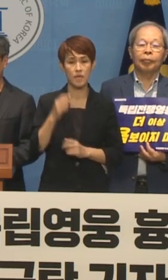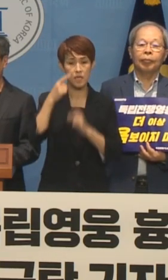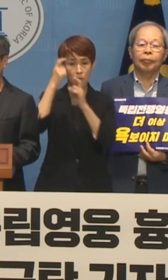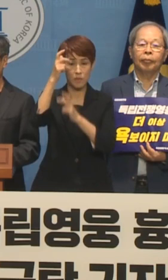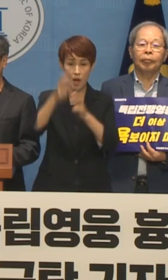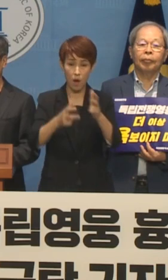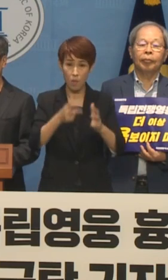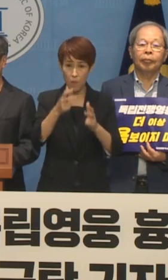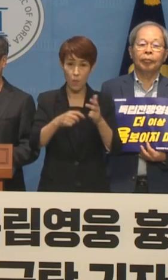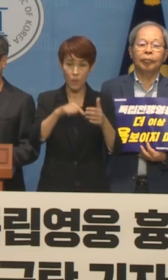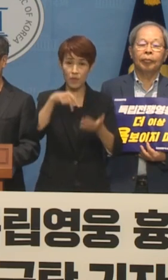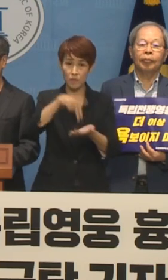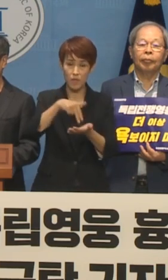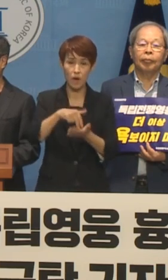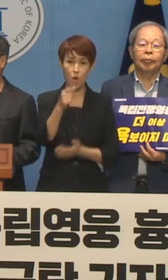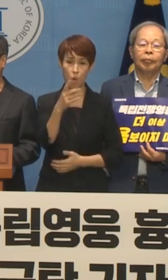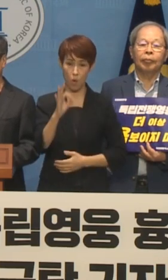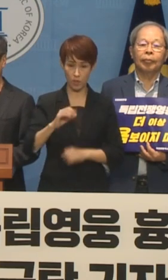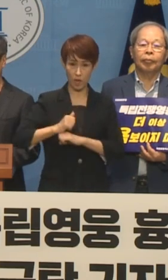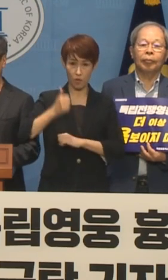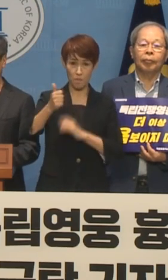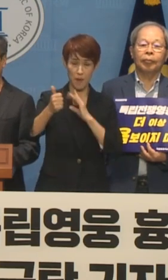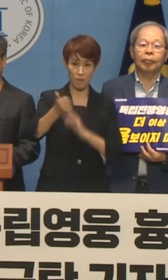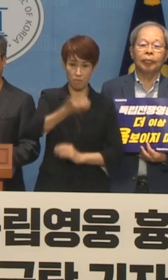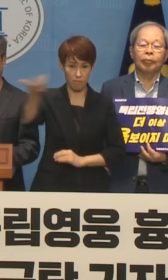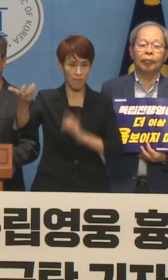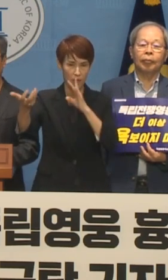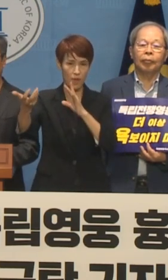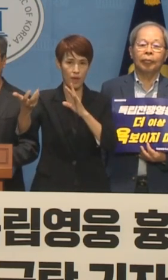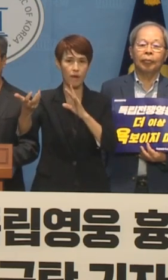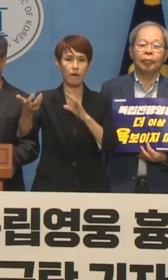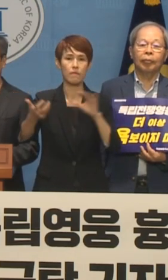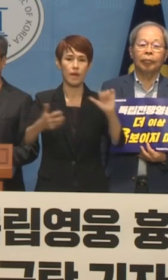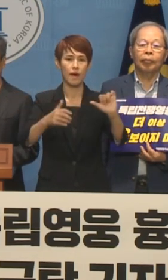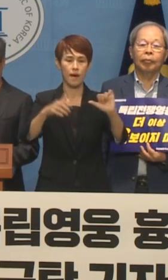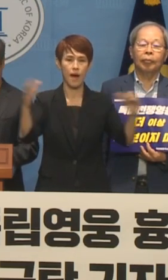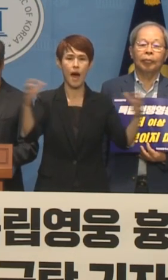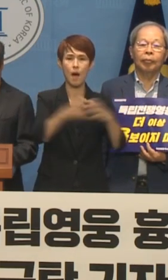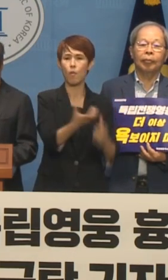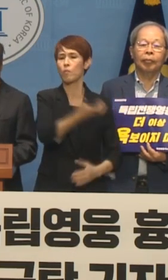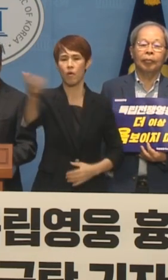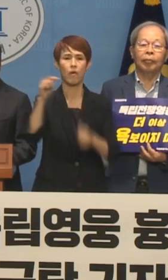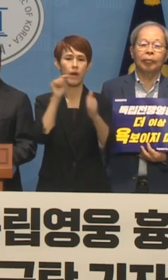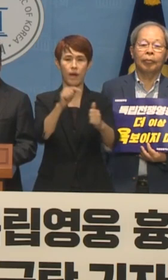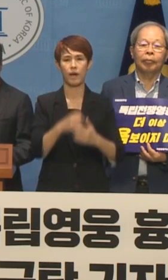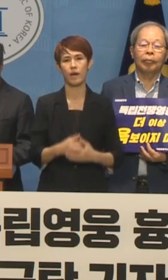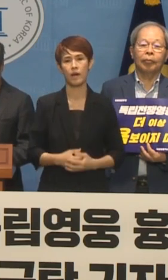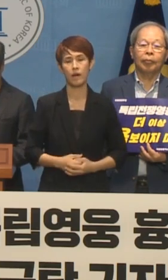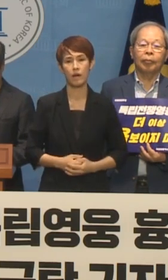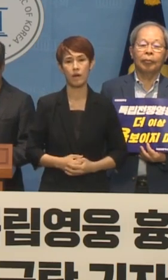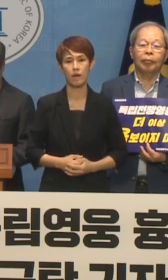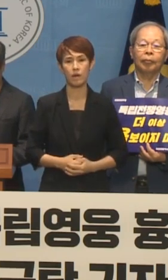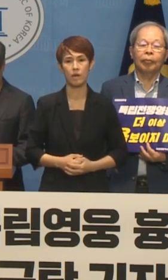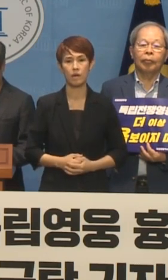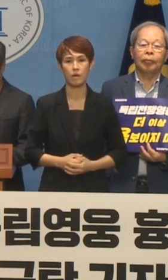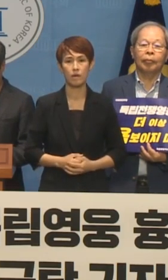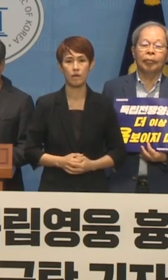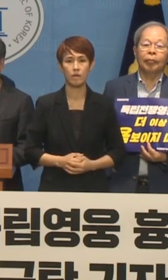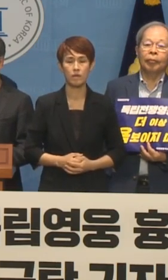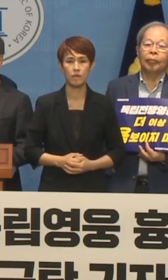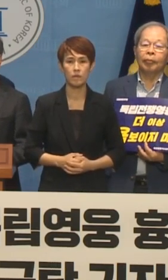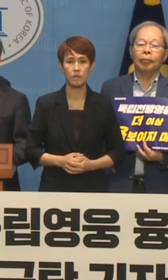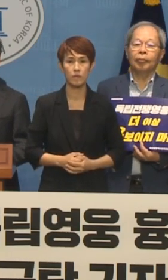단호하게 홍범도 장군만 옮길 수 없다. 옮기려면 같이 옮겨라라고 입장을 얘기한 바 있습니다. 다음은 이종걸 이회영